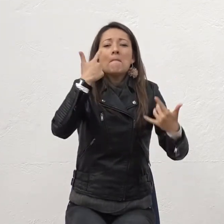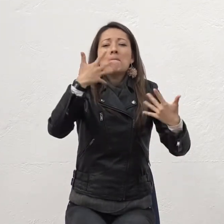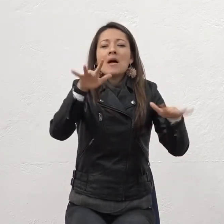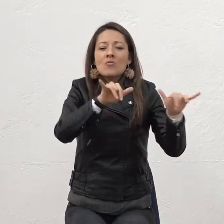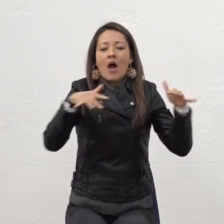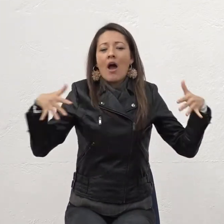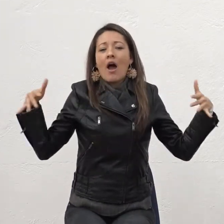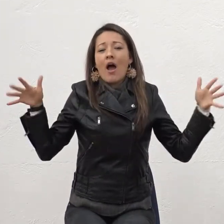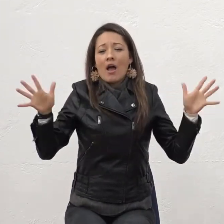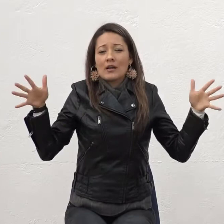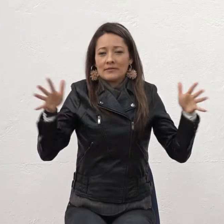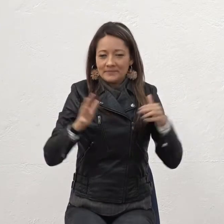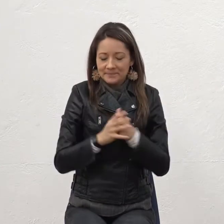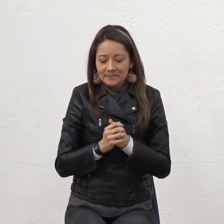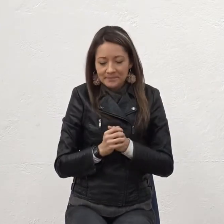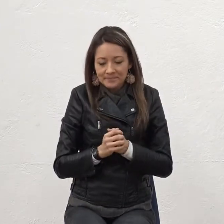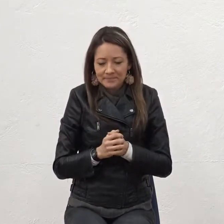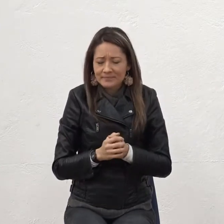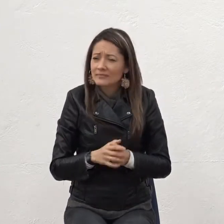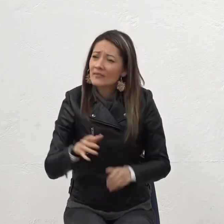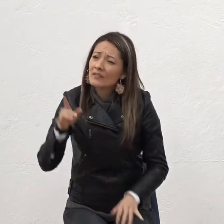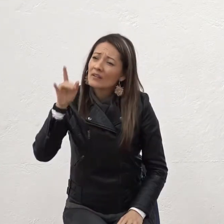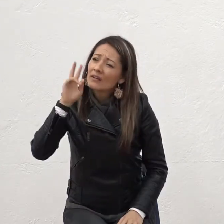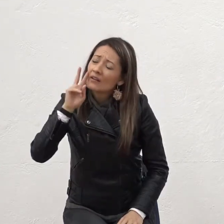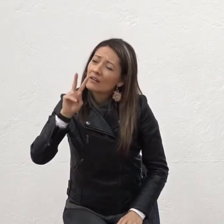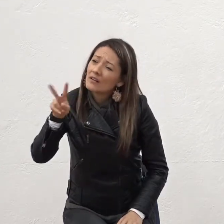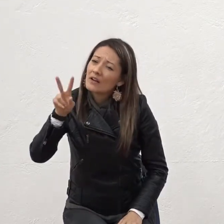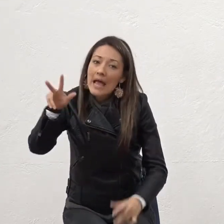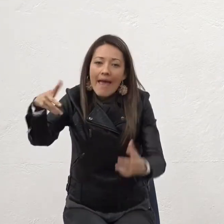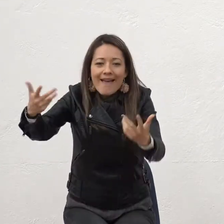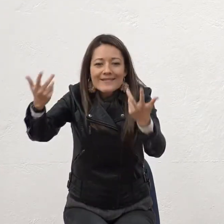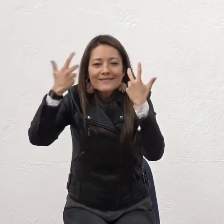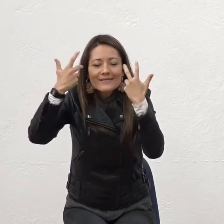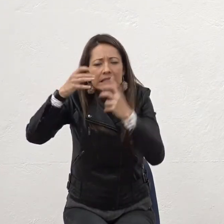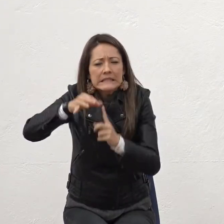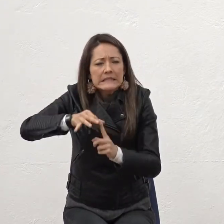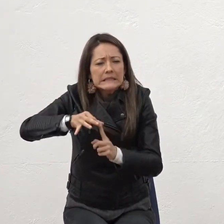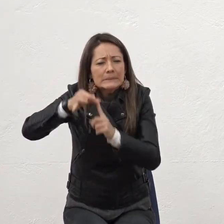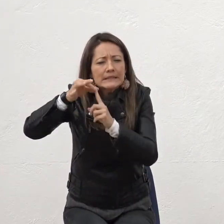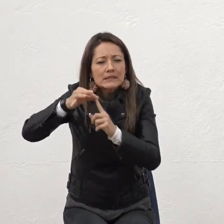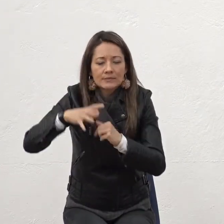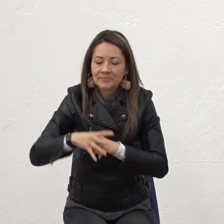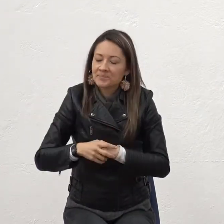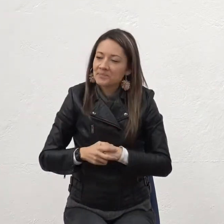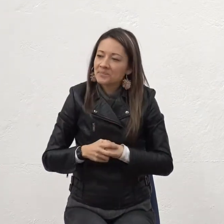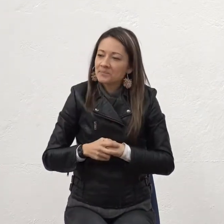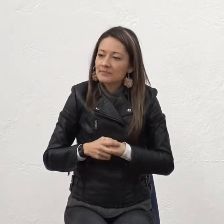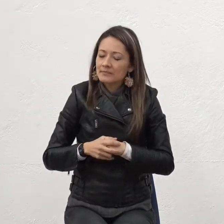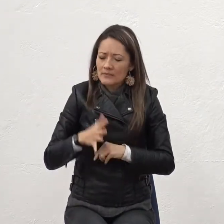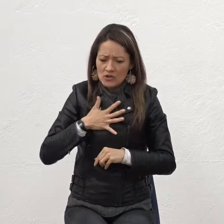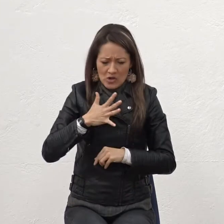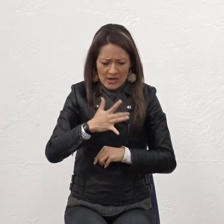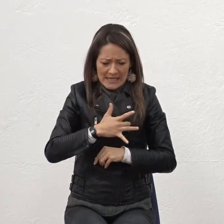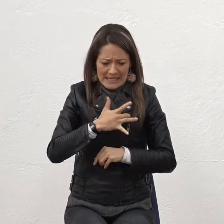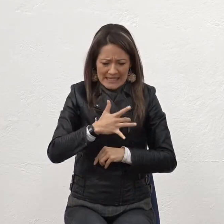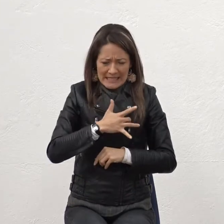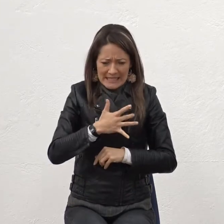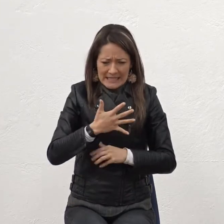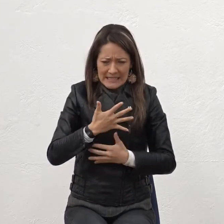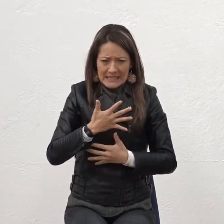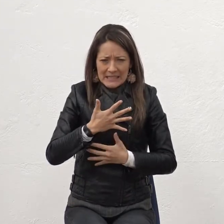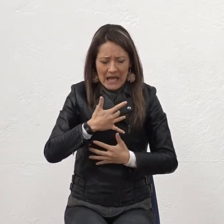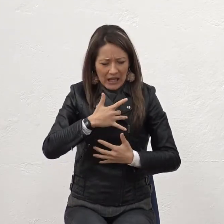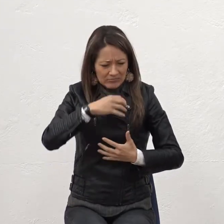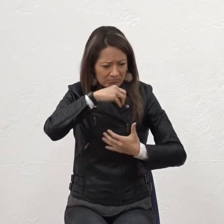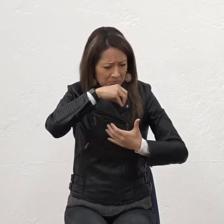Ángeles. Y recibí ese día una enseñanza muy especial. Yo sentí algo que pasó